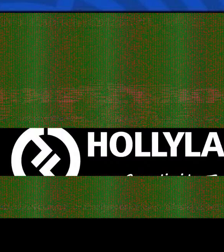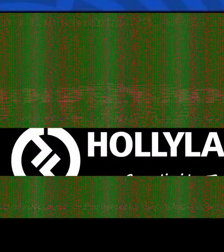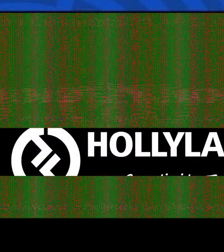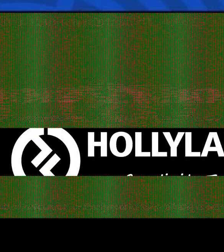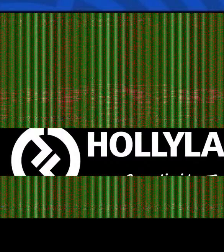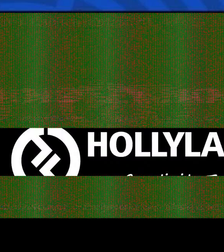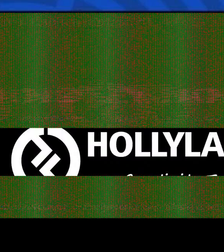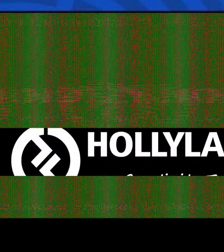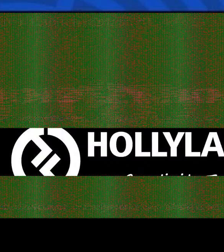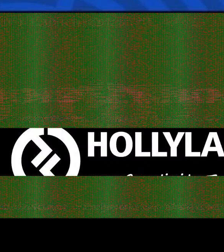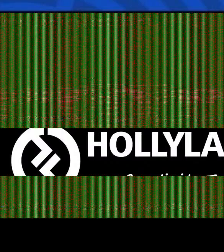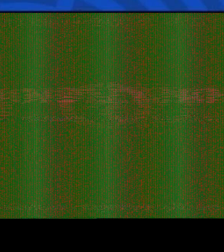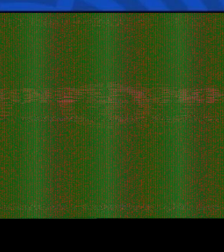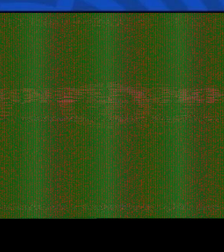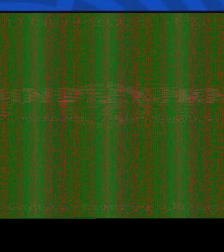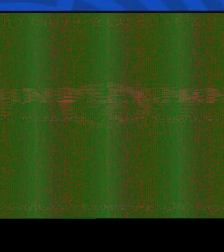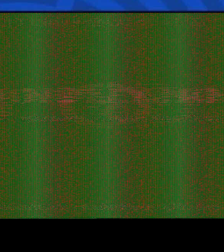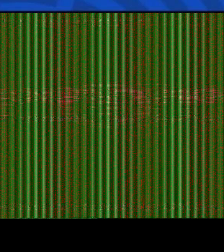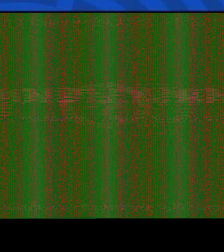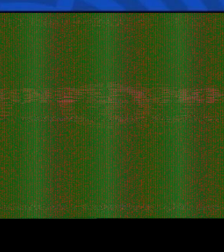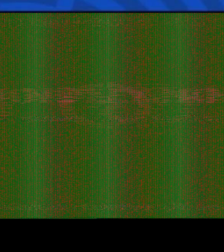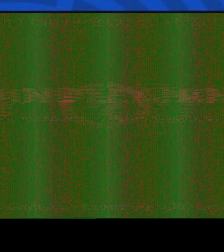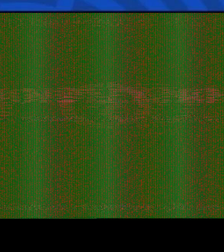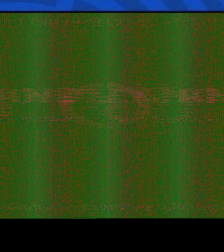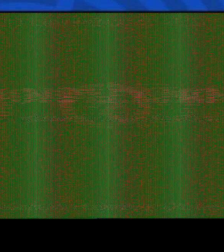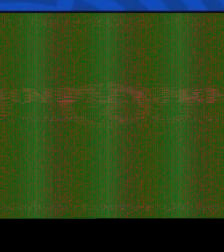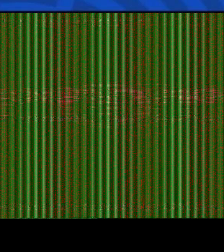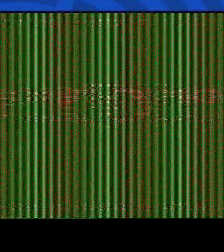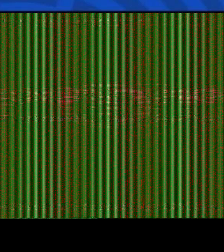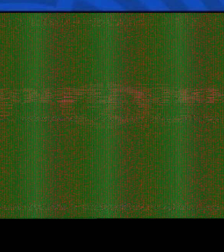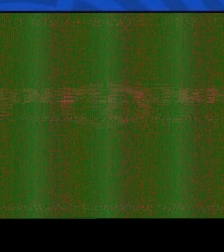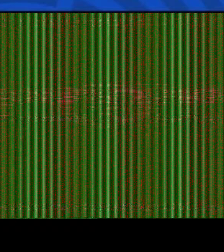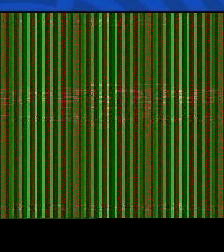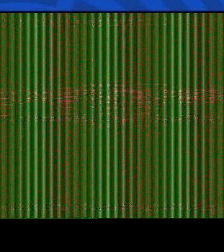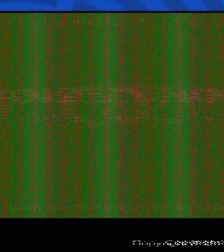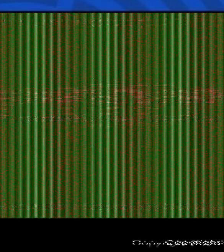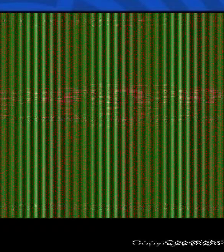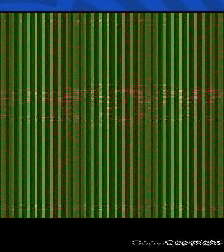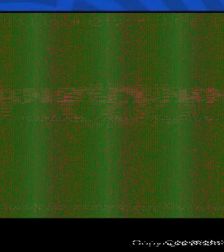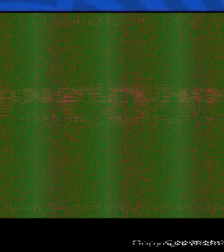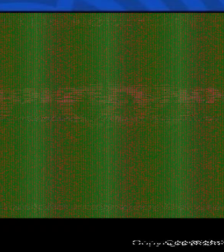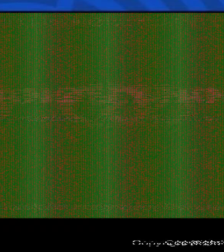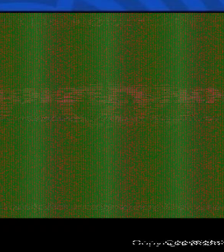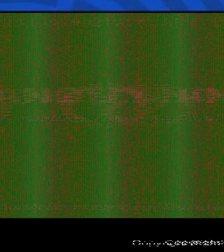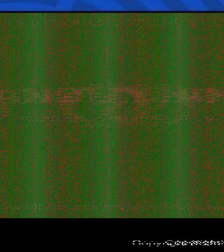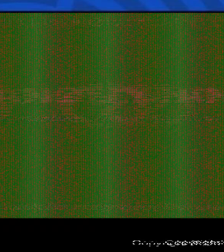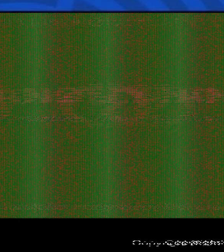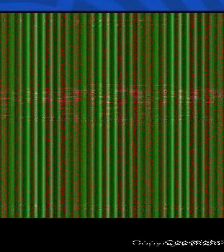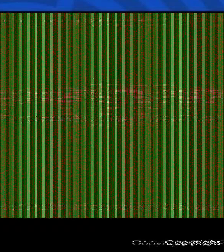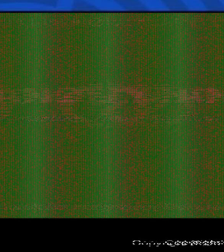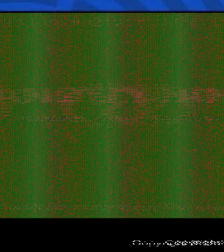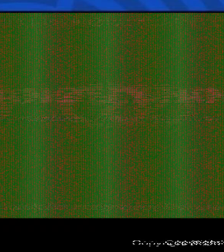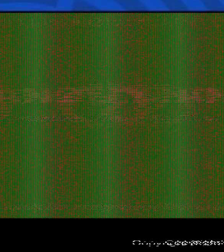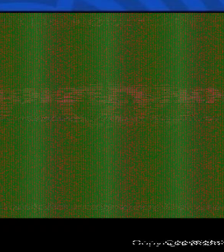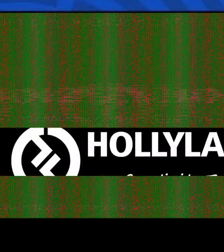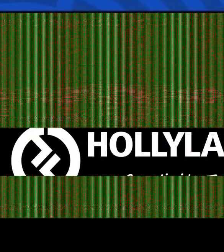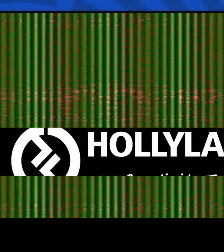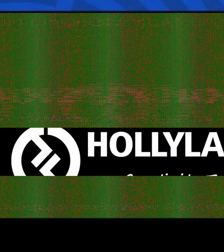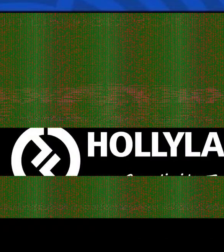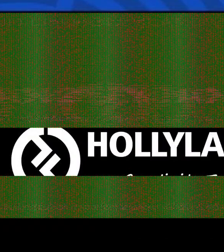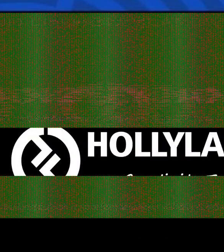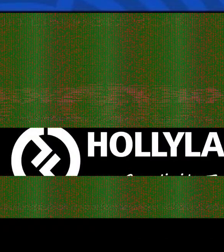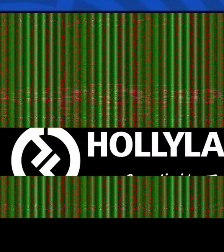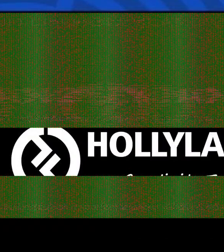ele ficou de mais de um ano em 3 imobiliários e não conseguiu nenhuma proposta significativa. Um pouquinho antes da enchente, nós